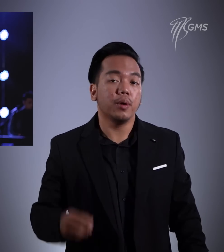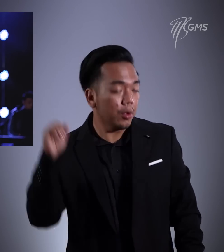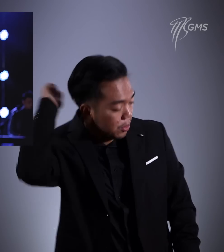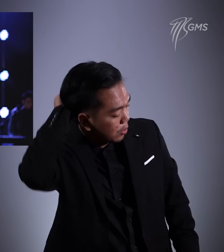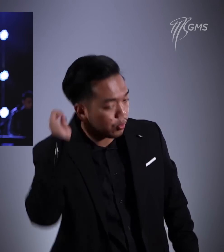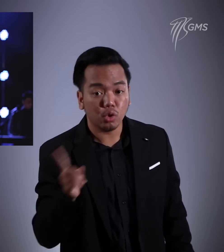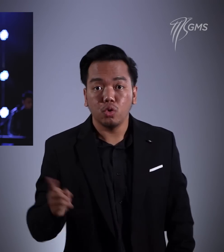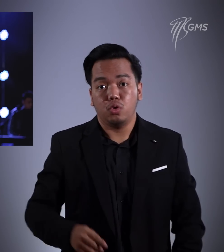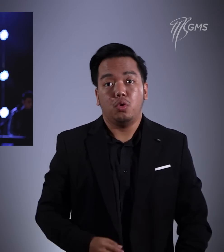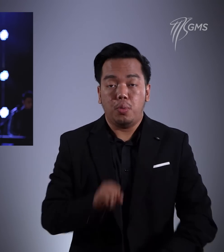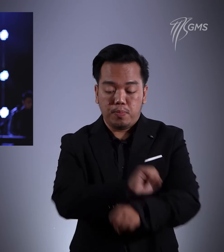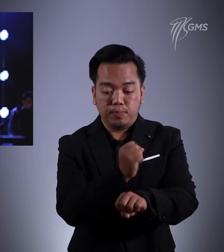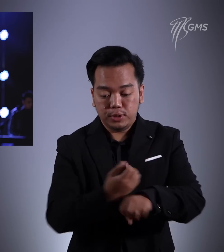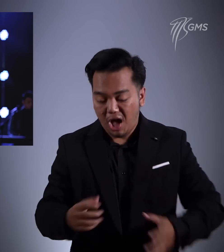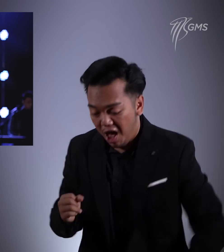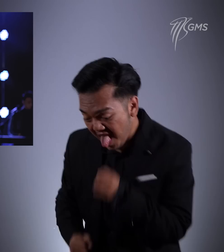flash.